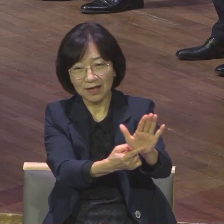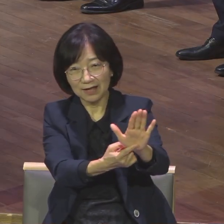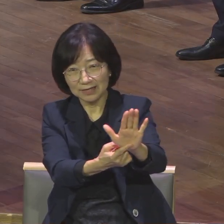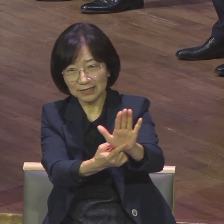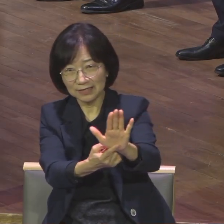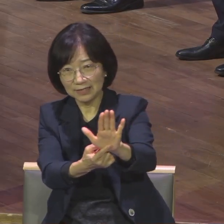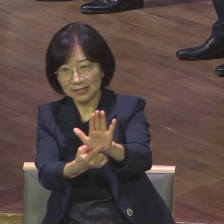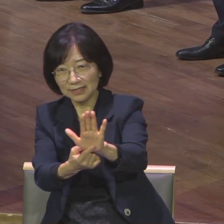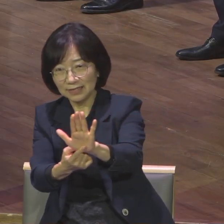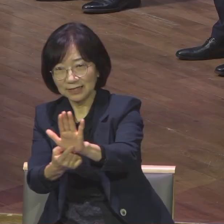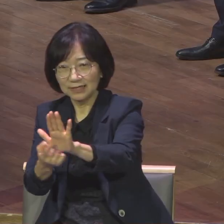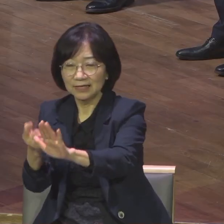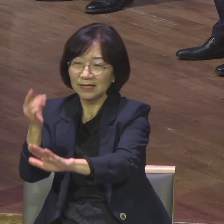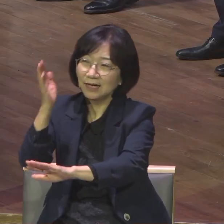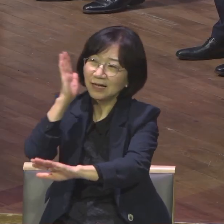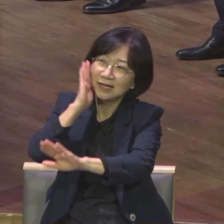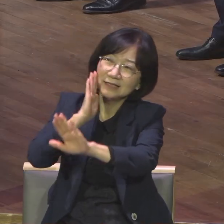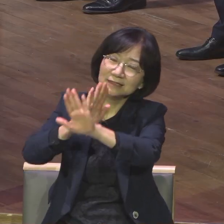드러나니